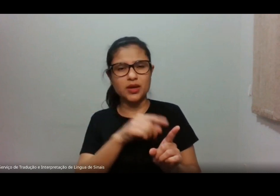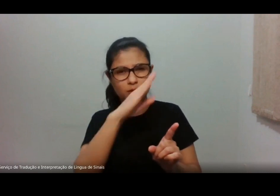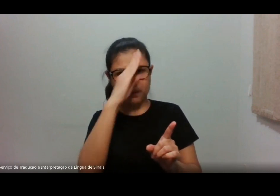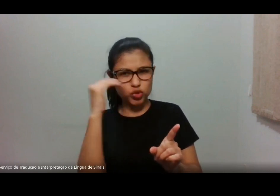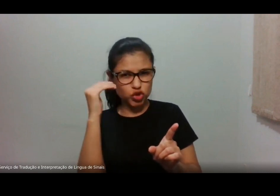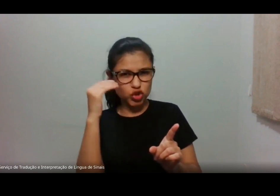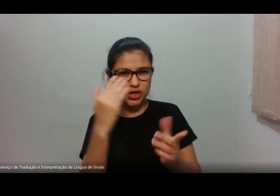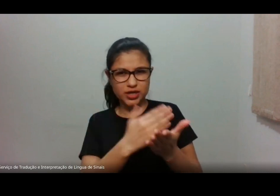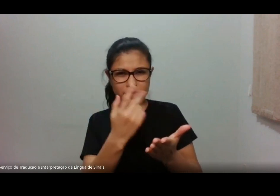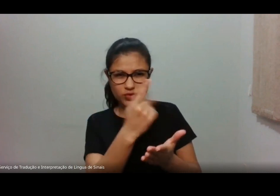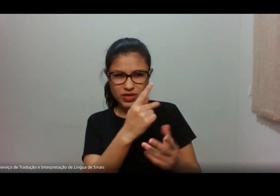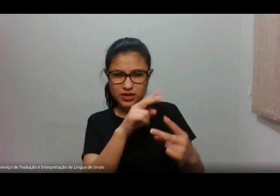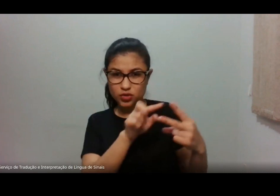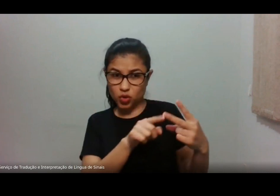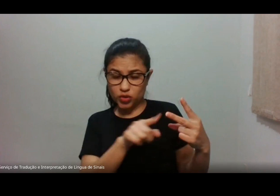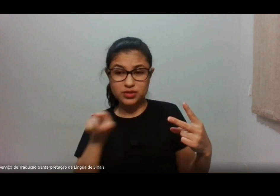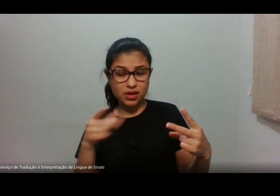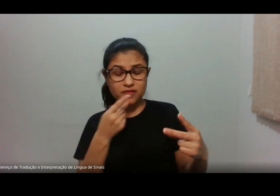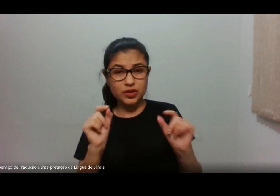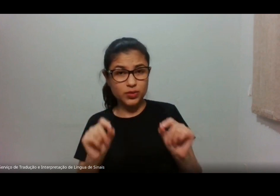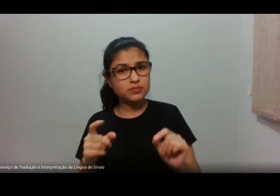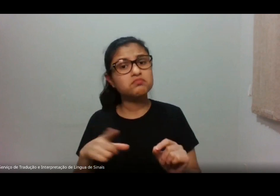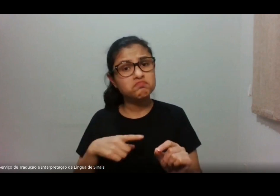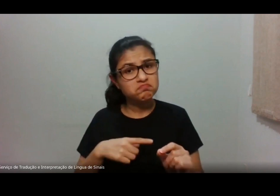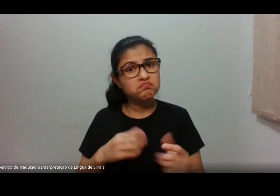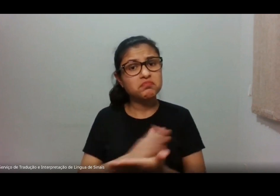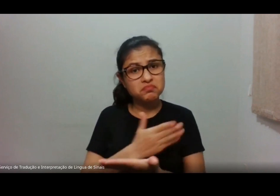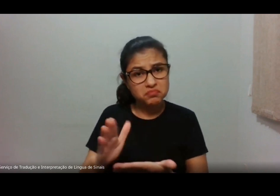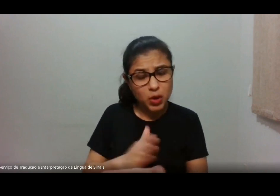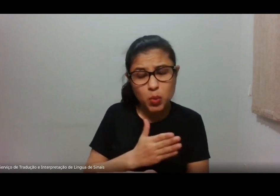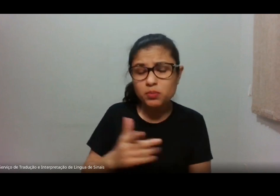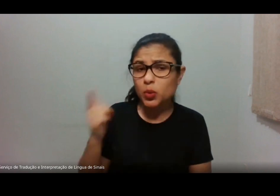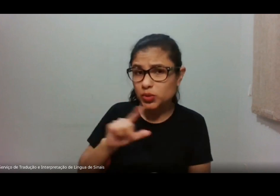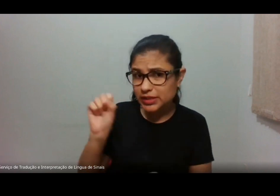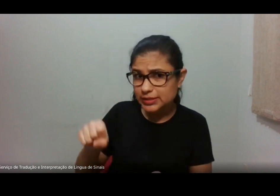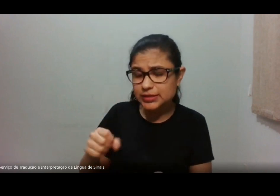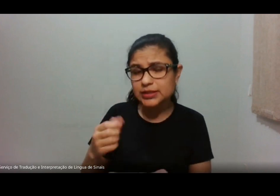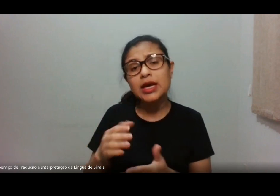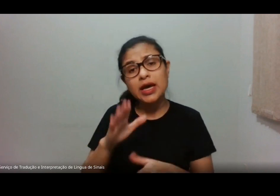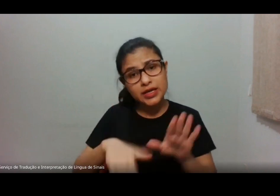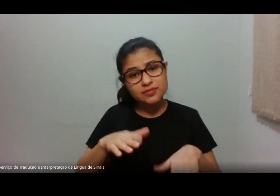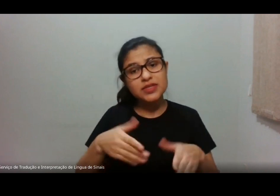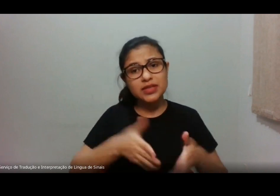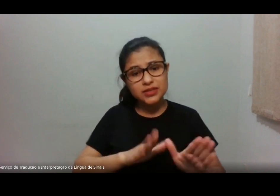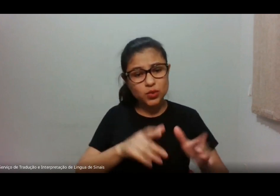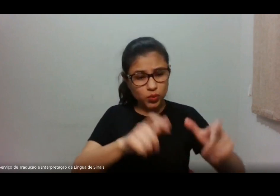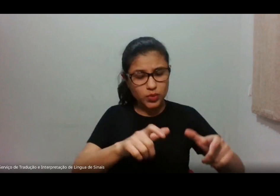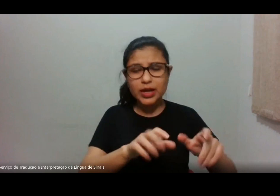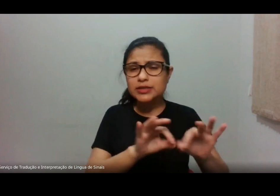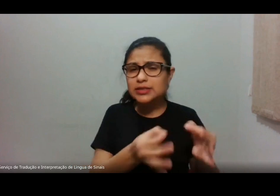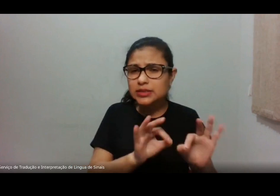dois livros. Olha, havia exceções, sim, de pessoas que, pelo seu nascimento